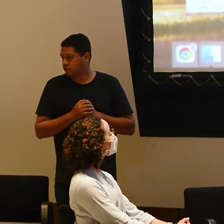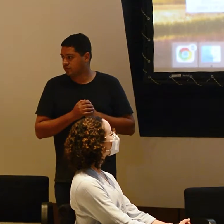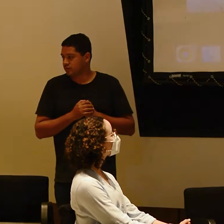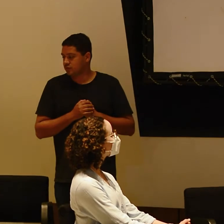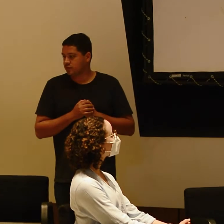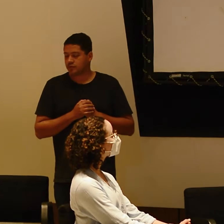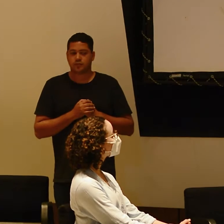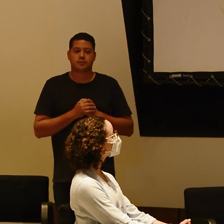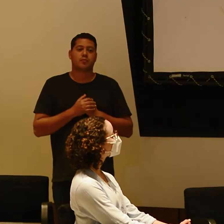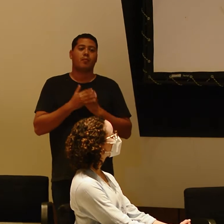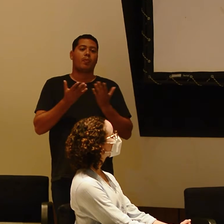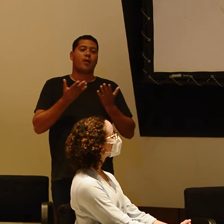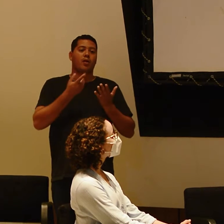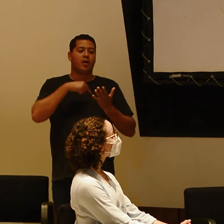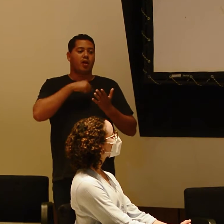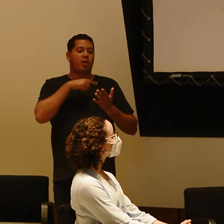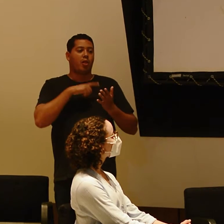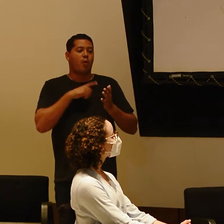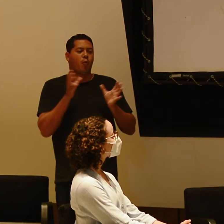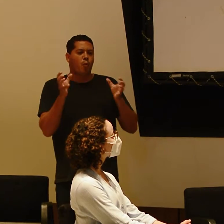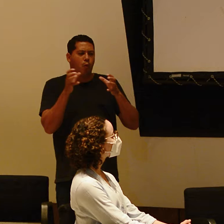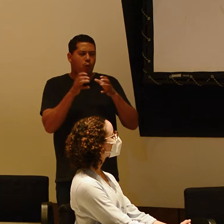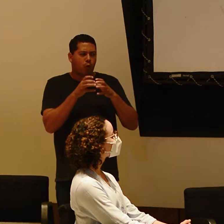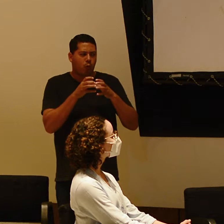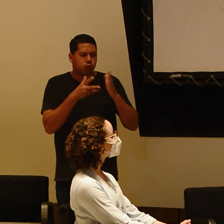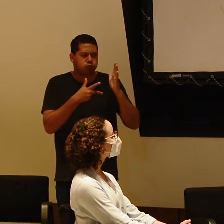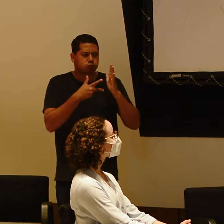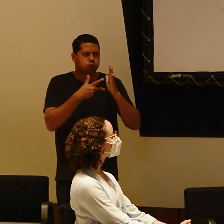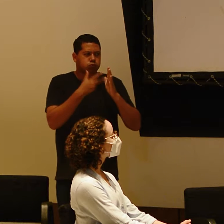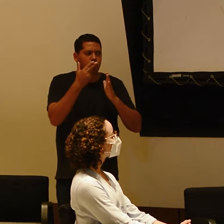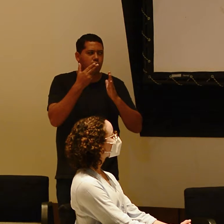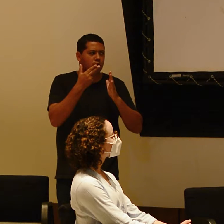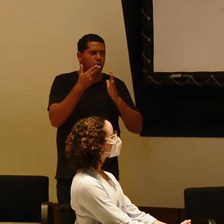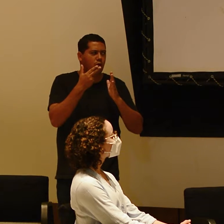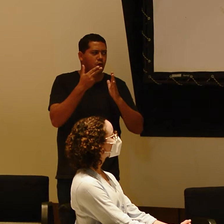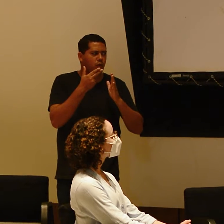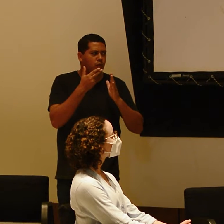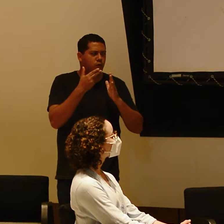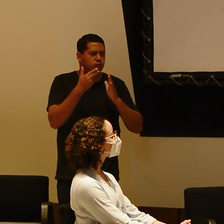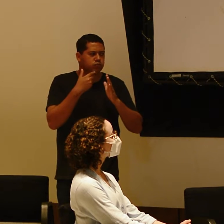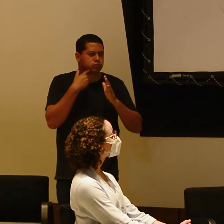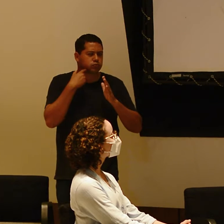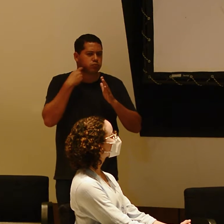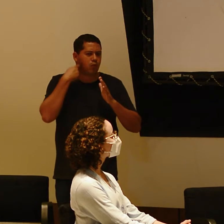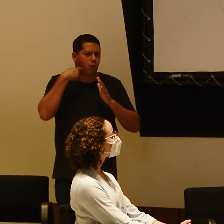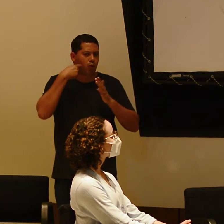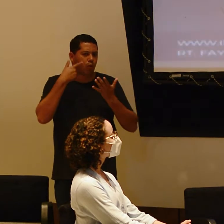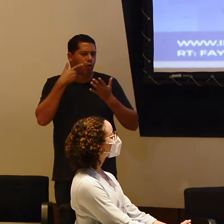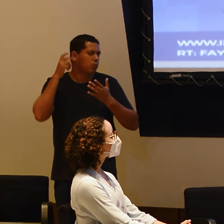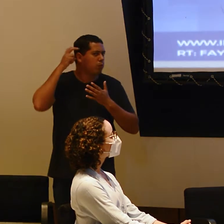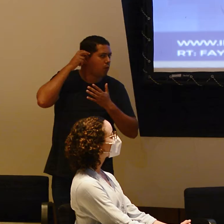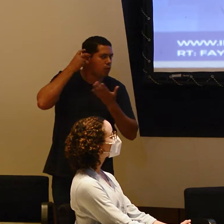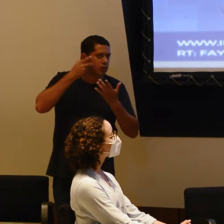A gente conta com um super time de cirurgiões otológicos e a gente vai aprender então hoje sobre